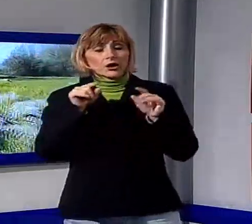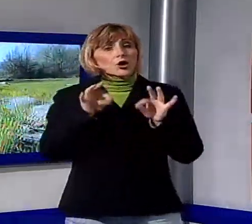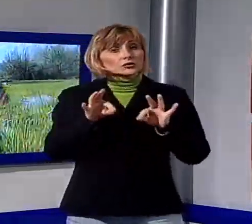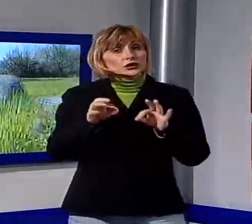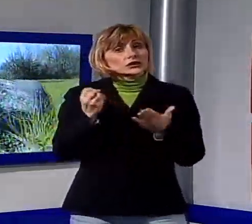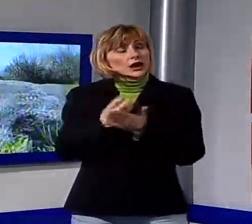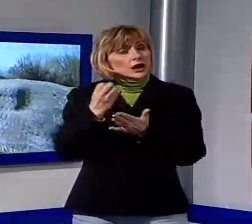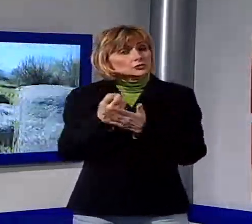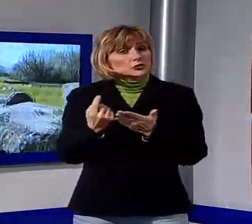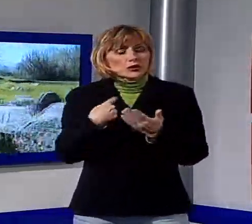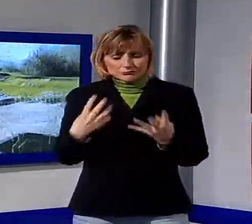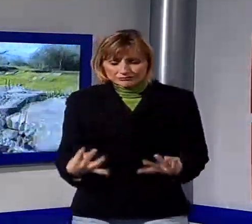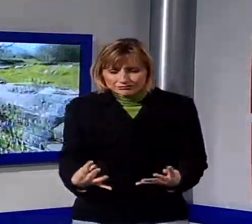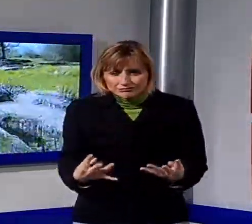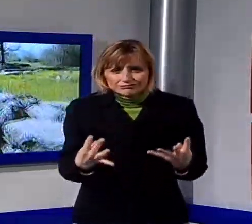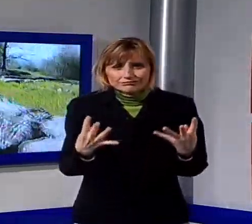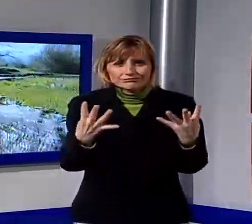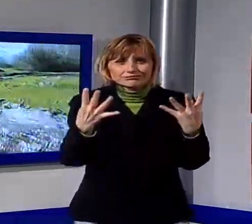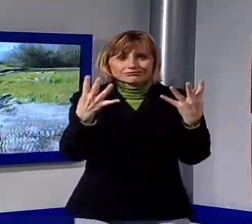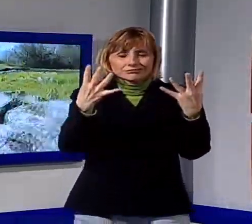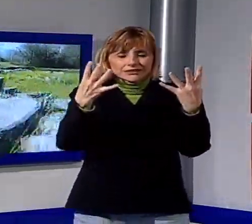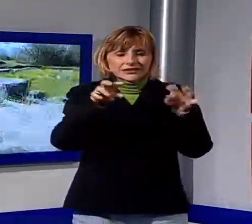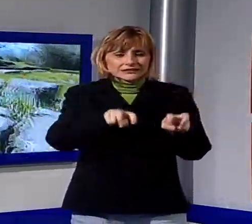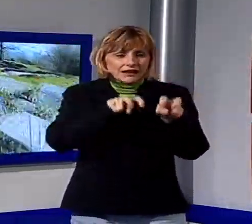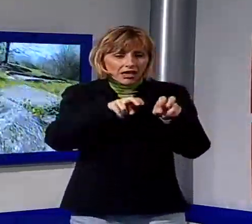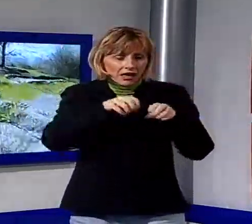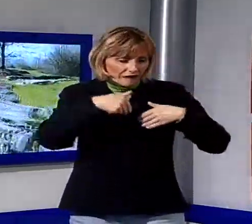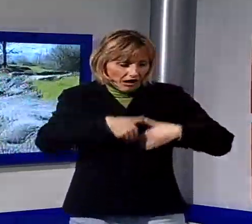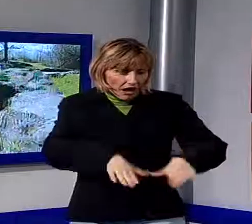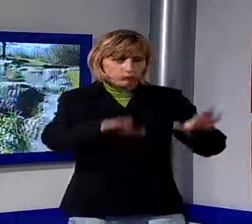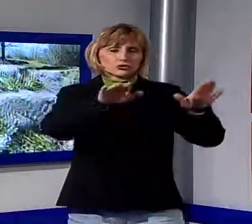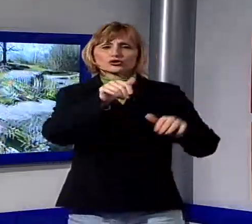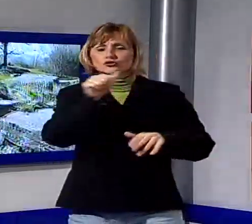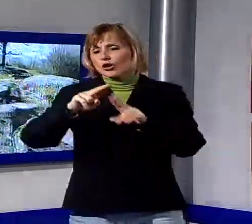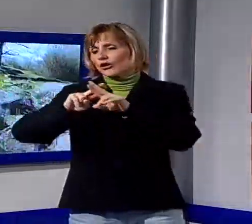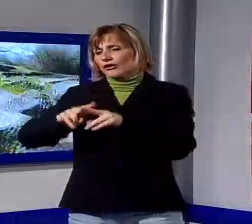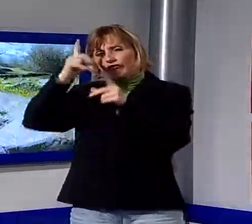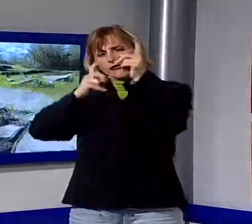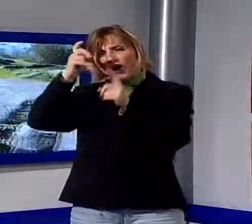quello che resta degli scavi. Lasciando solo alle documentazioni fotografiche tutto il lavoro fatto fino ad ora.